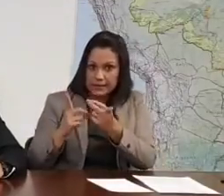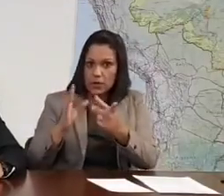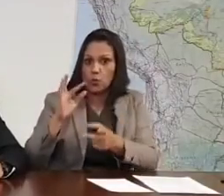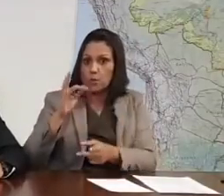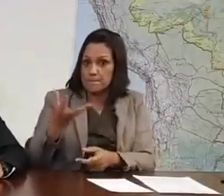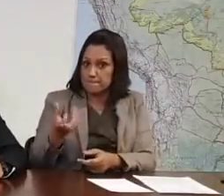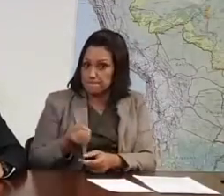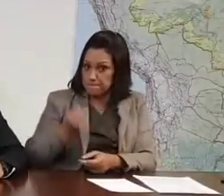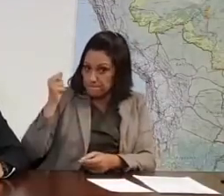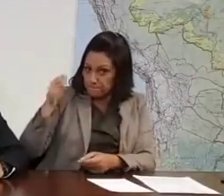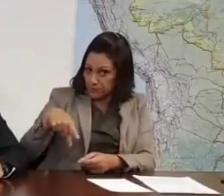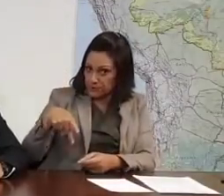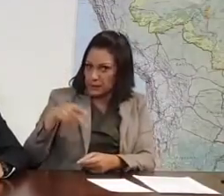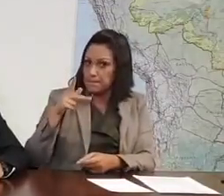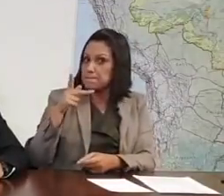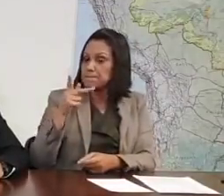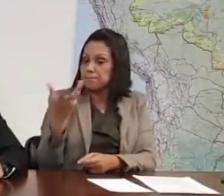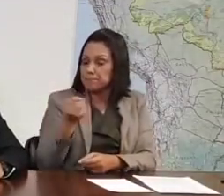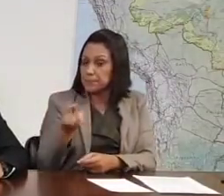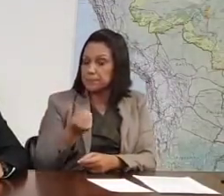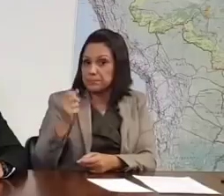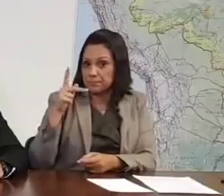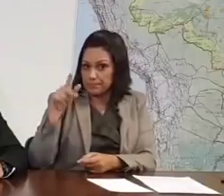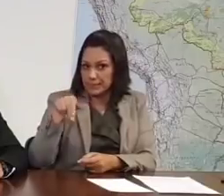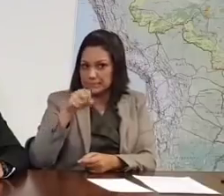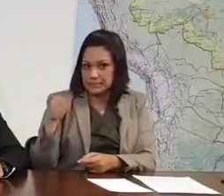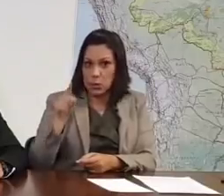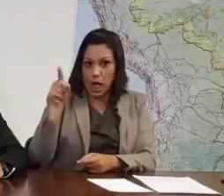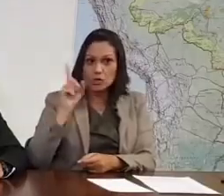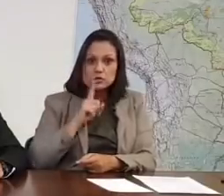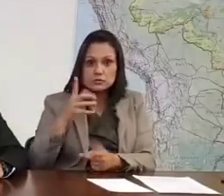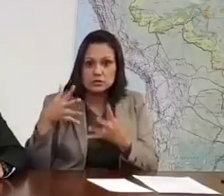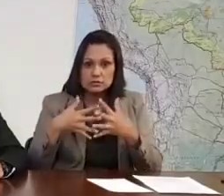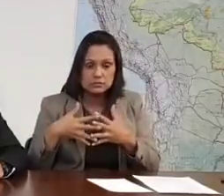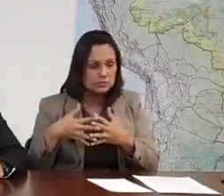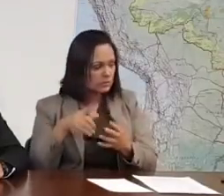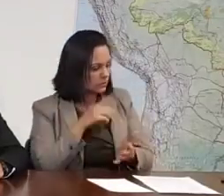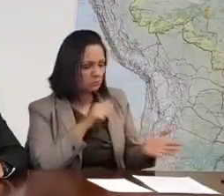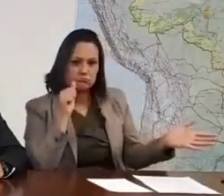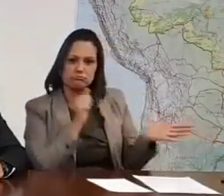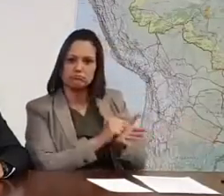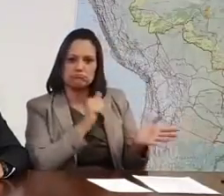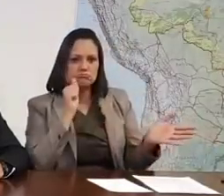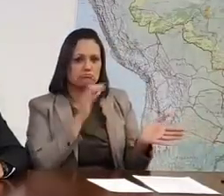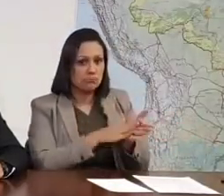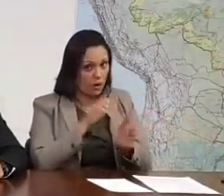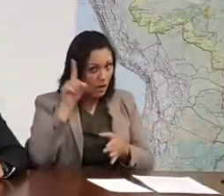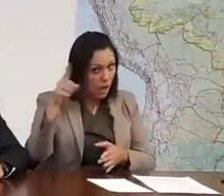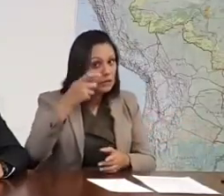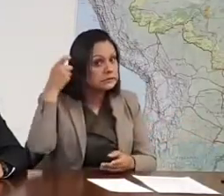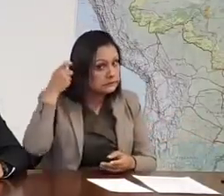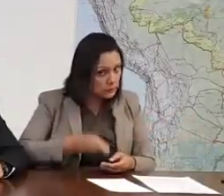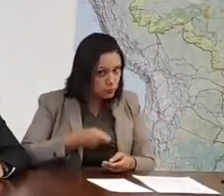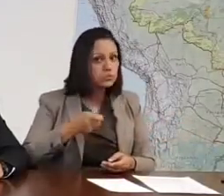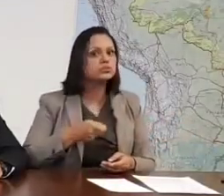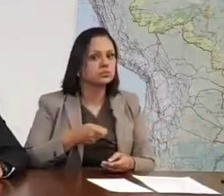quando você faz uma coisa errada, o bicho pega. Então, é uma multa milionária, e uma parte dessa multa está